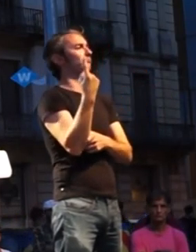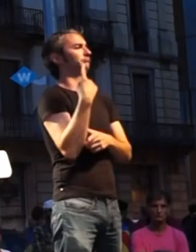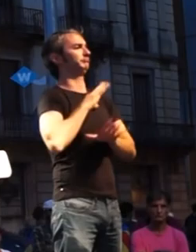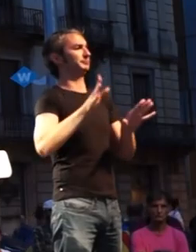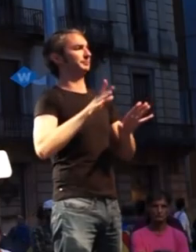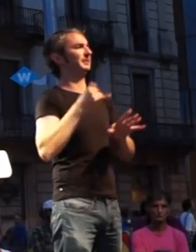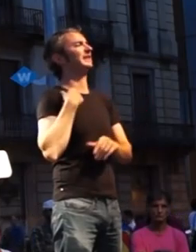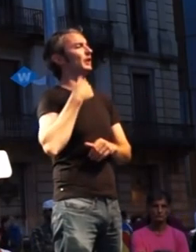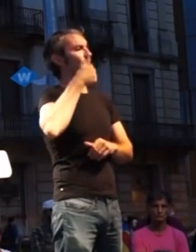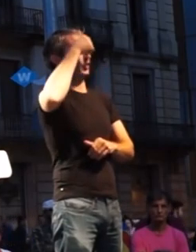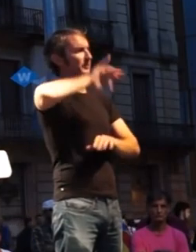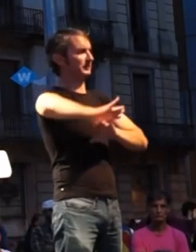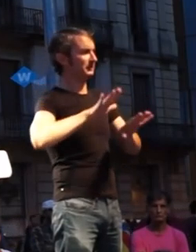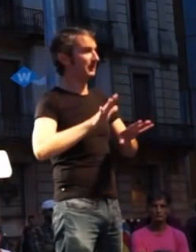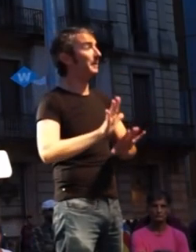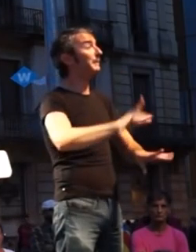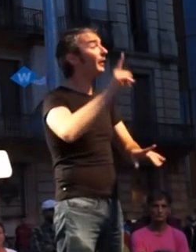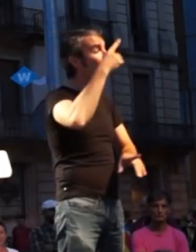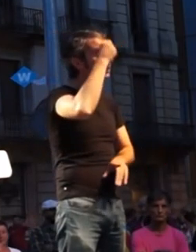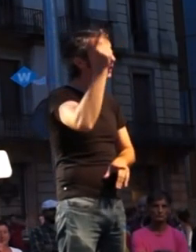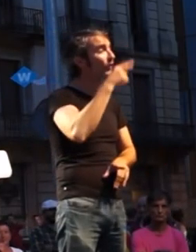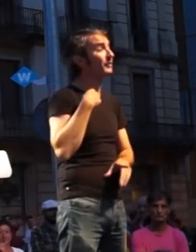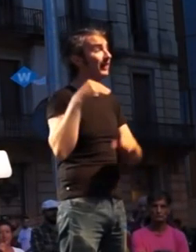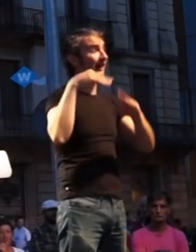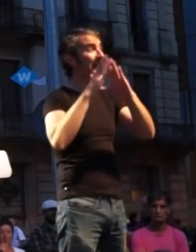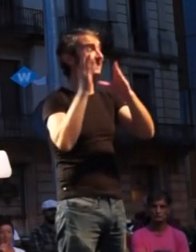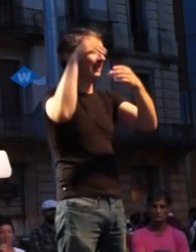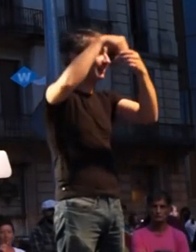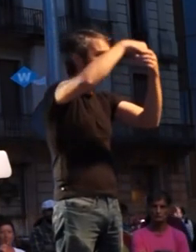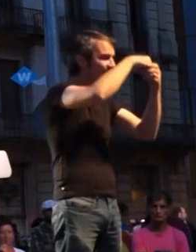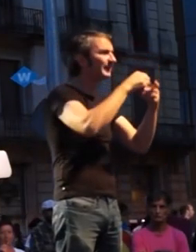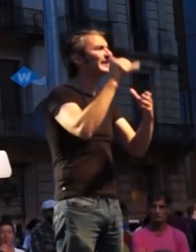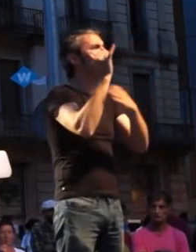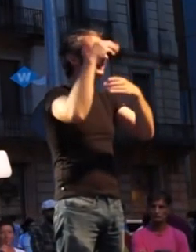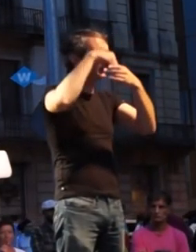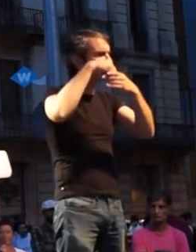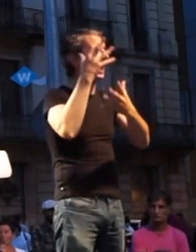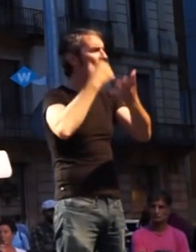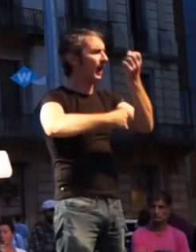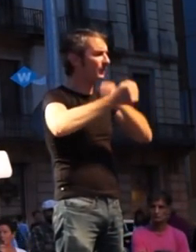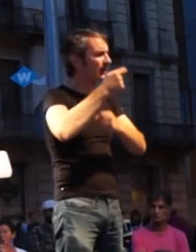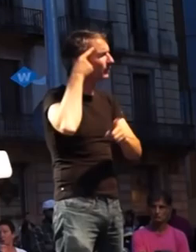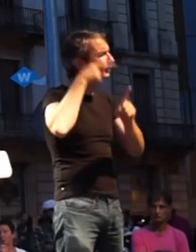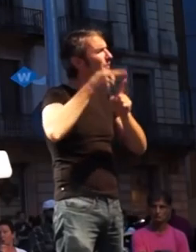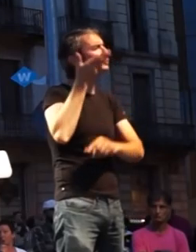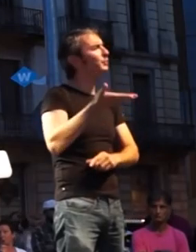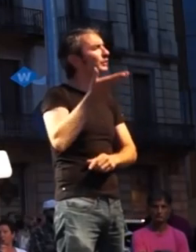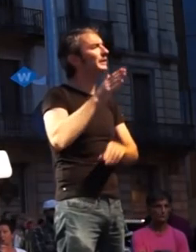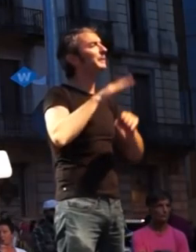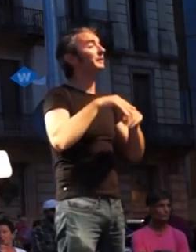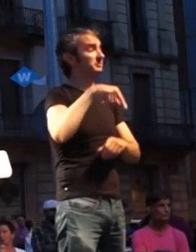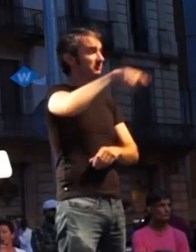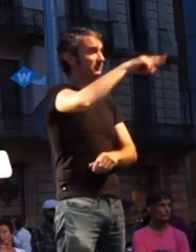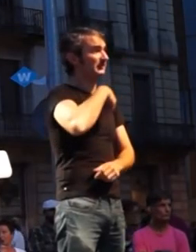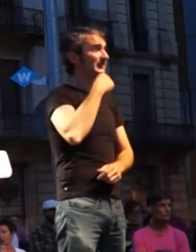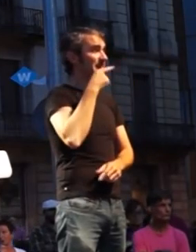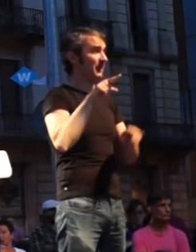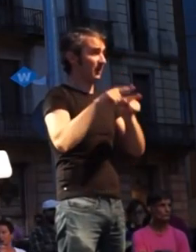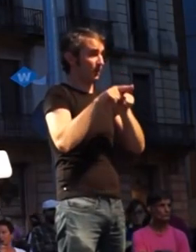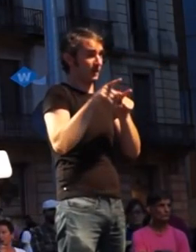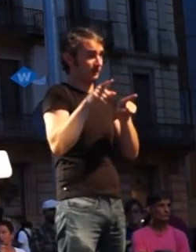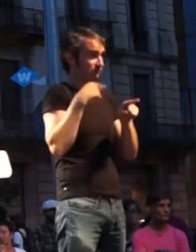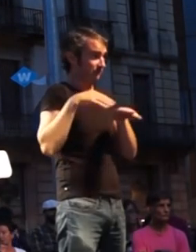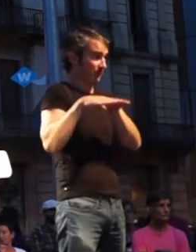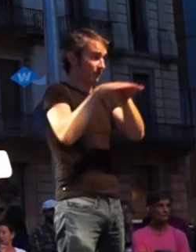heteropatriarcal. Però no podem oblidar que les llars són institucions econòmiques, fonamentals i actualment, com bé sabeu, molt desiguals per raó de